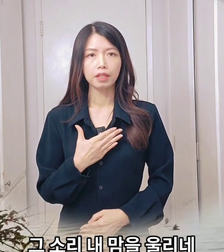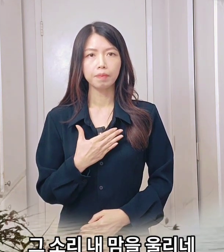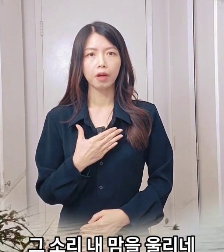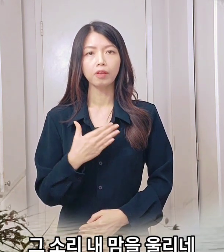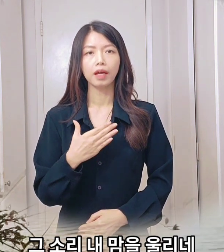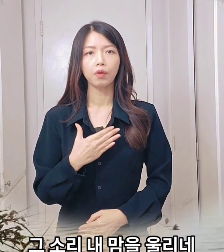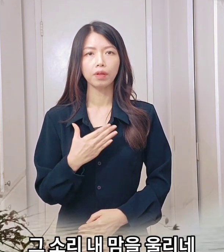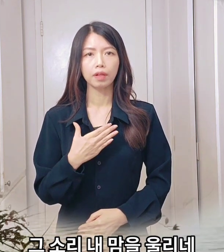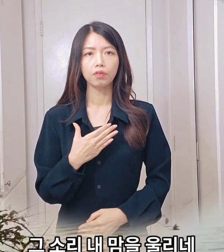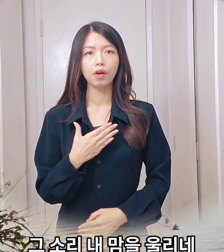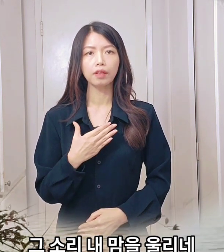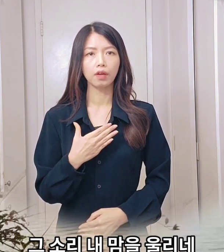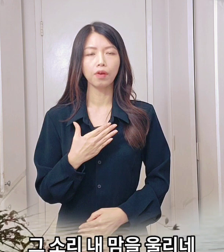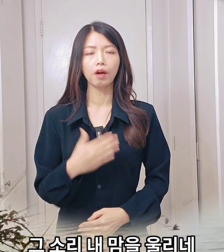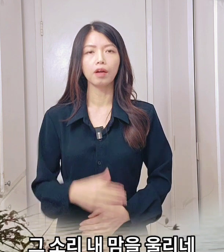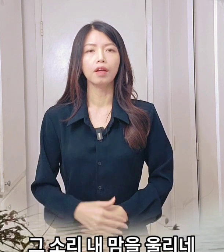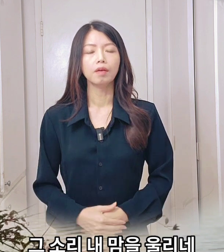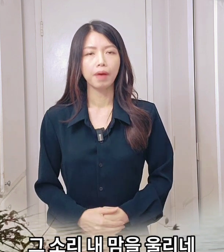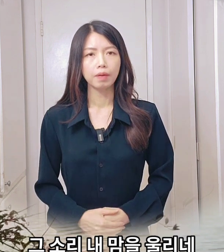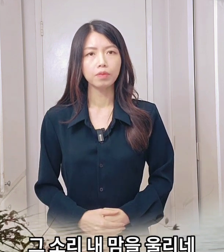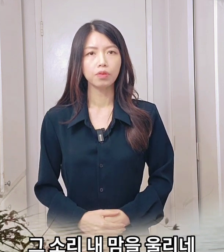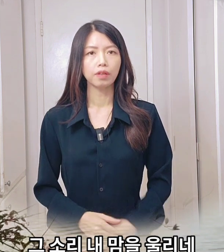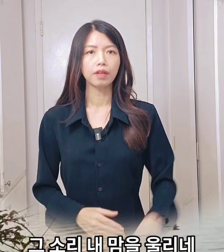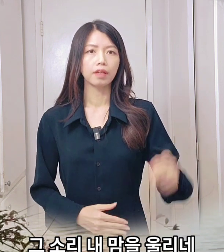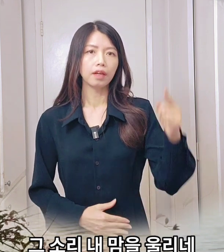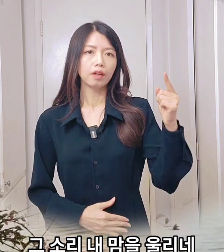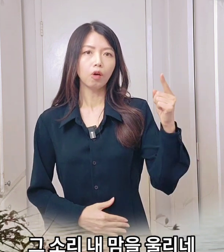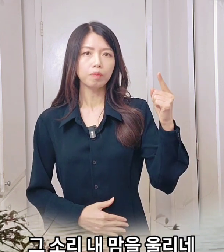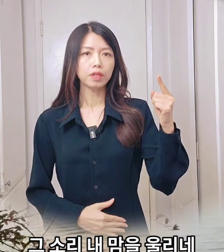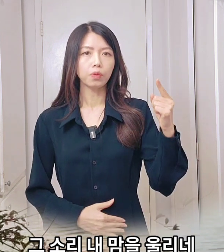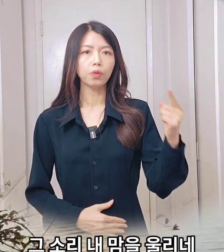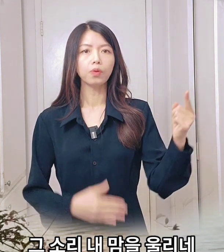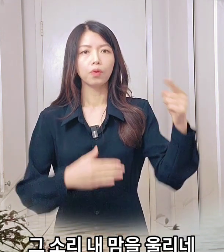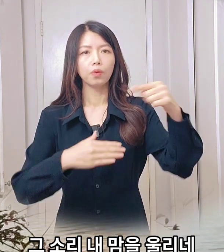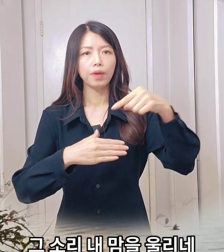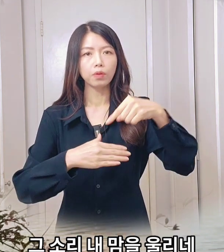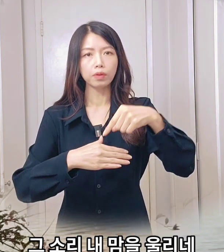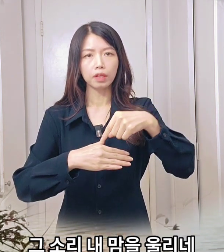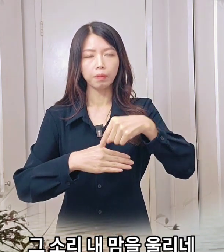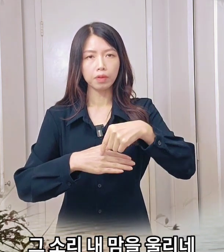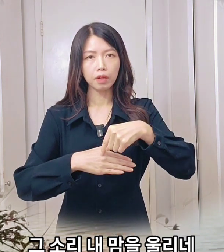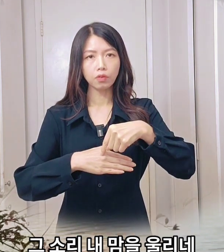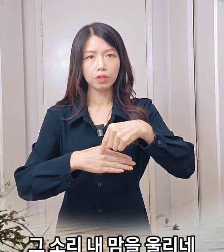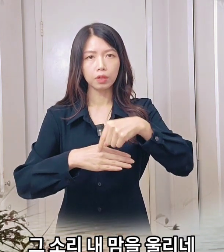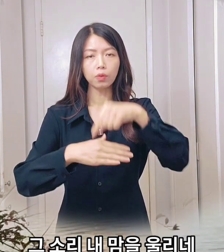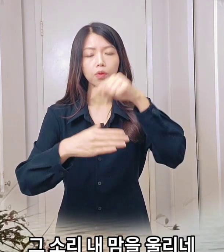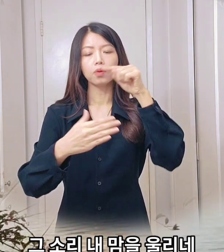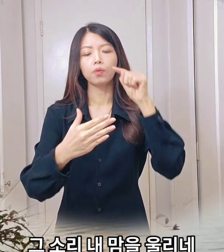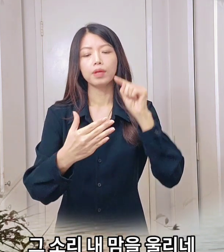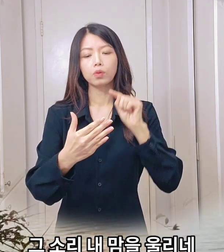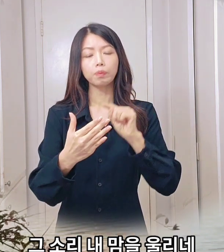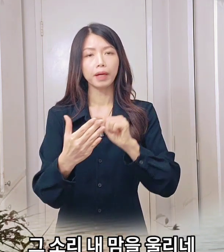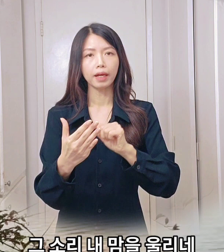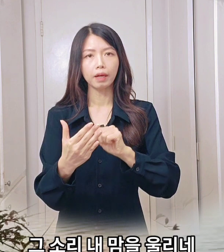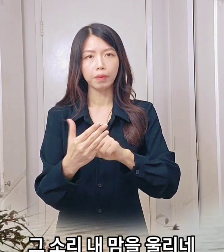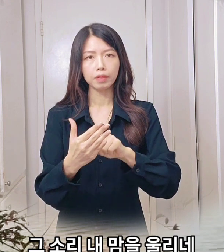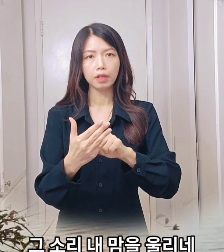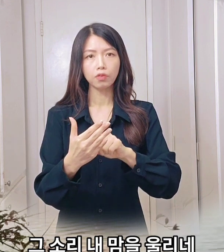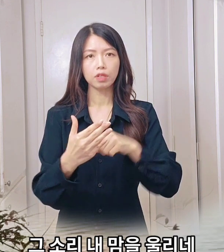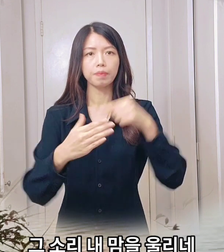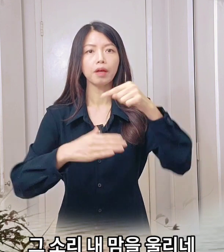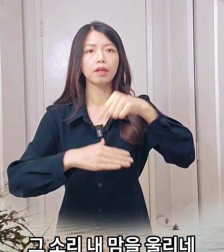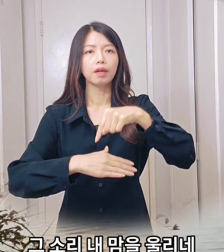가슴에 대시면 나라고 하는 뜻의 수어가 되고요. 마음 수어는 검지로 왼손 등 한번 찍어주시고 왼손 바닥